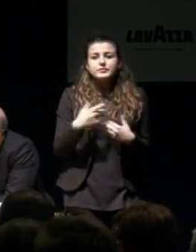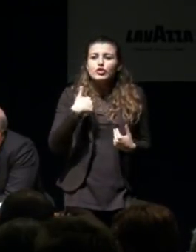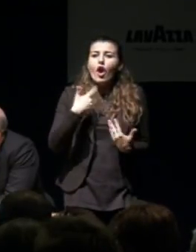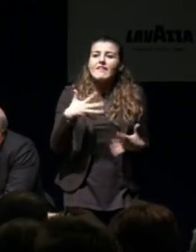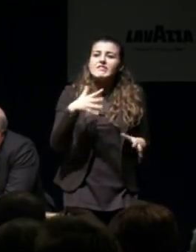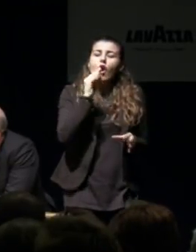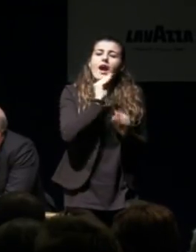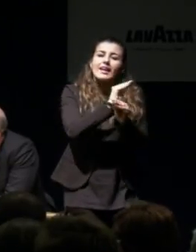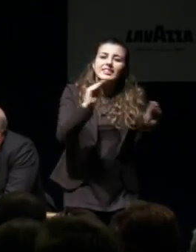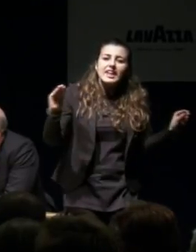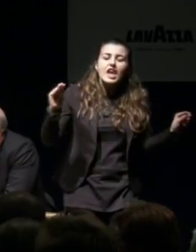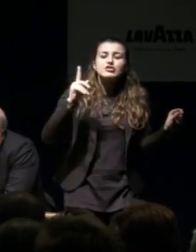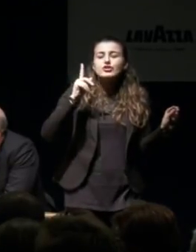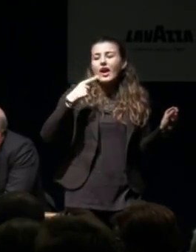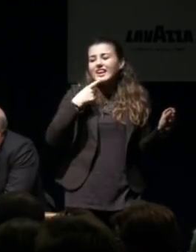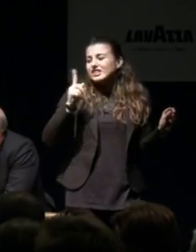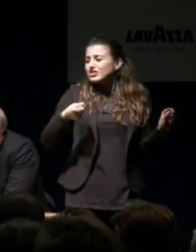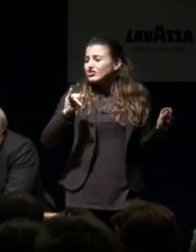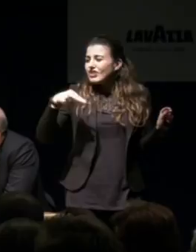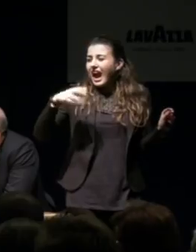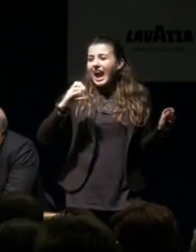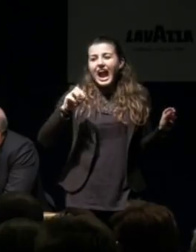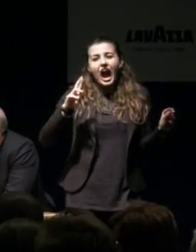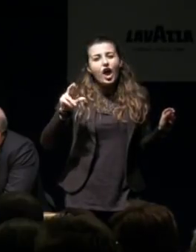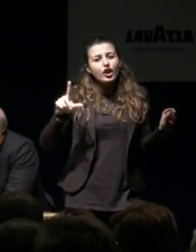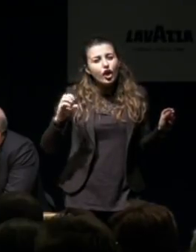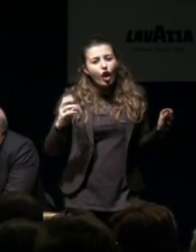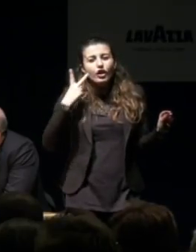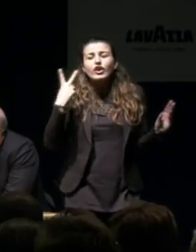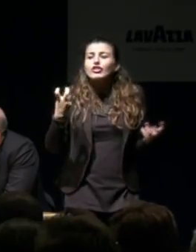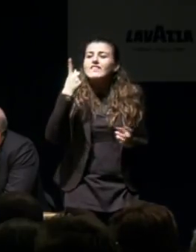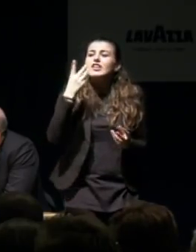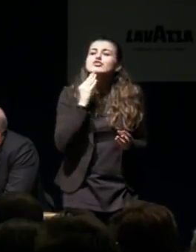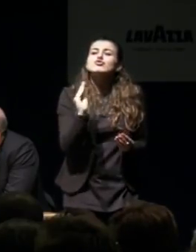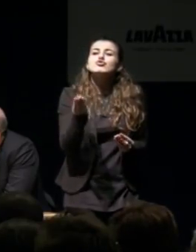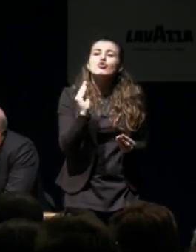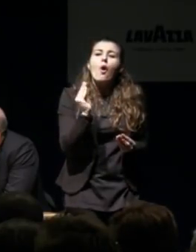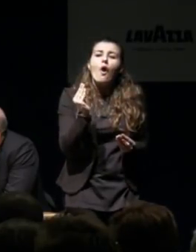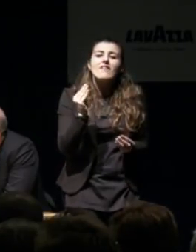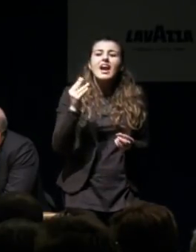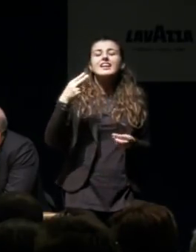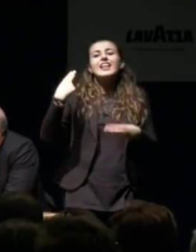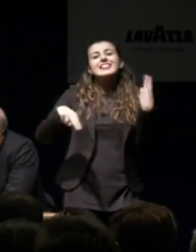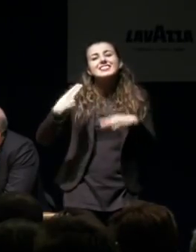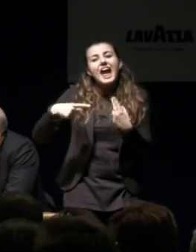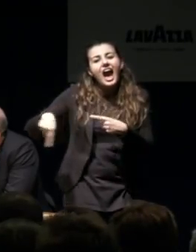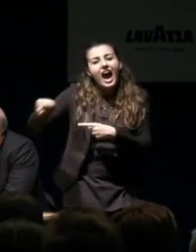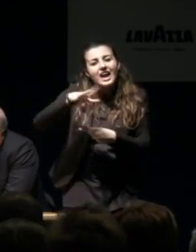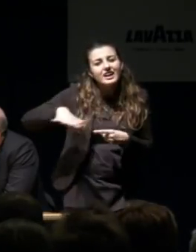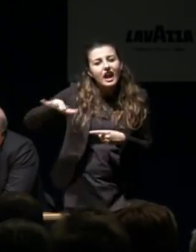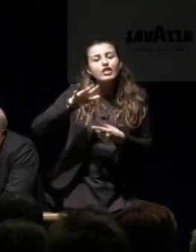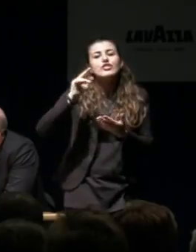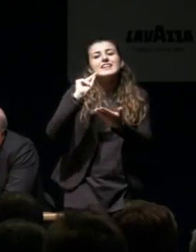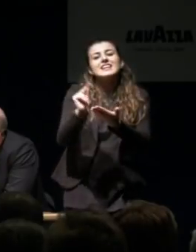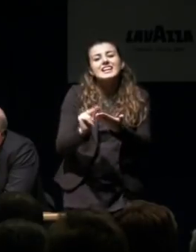chiesto a dan carlo di trovarmi dei giovani tarantini che potessero scrivere sulla rivista